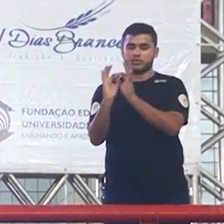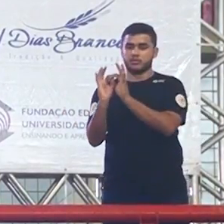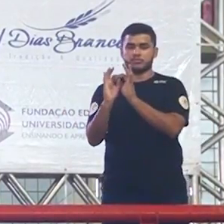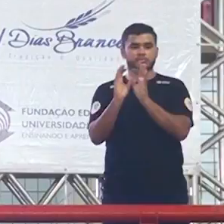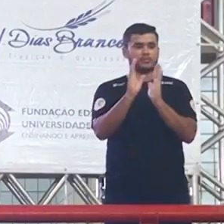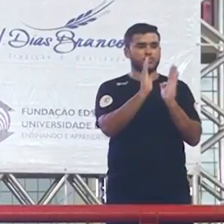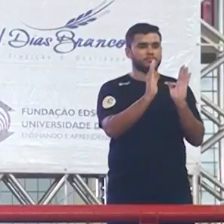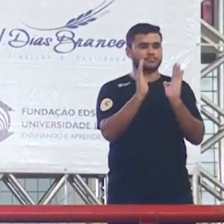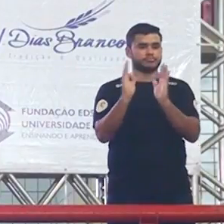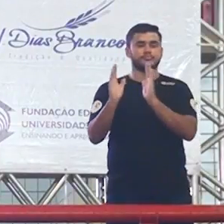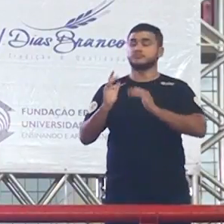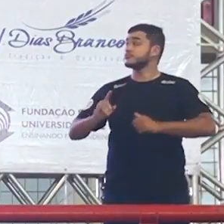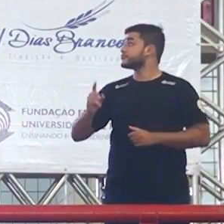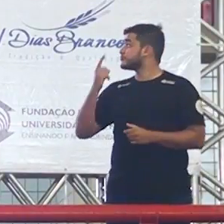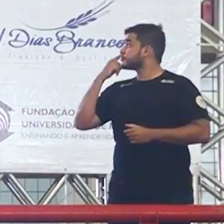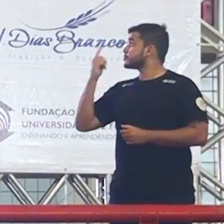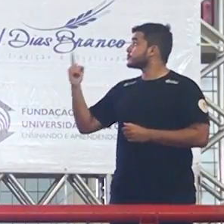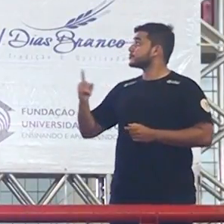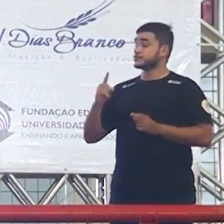sentido